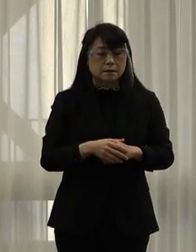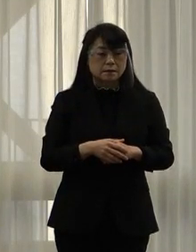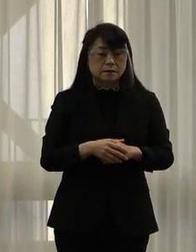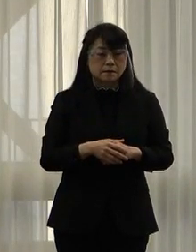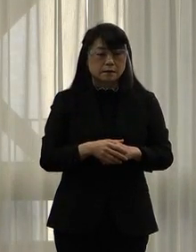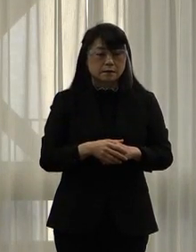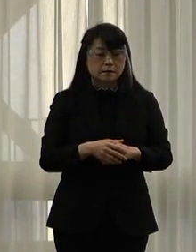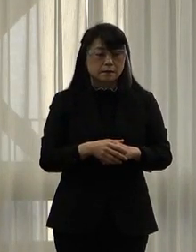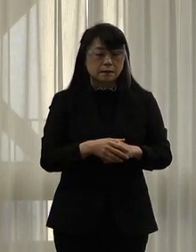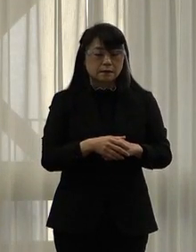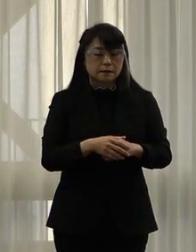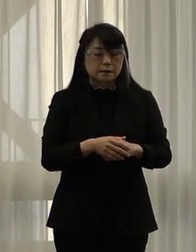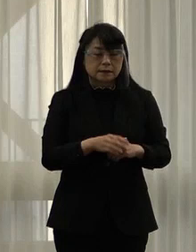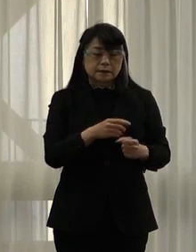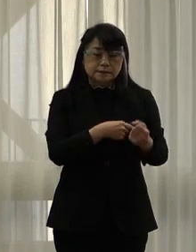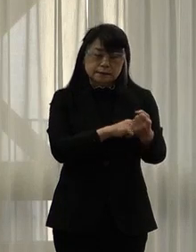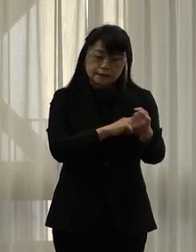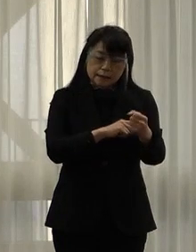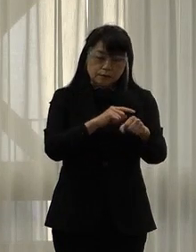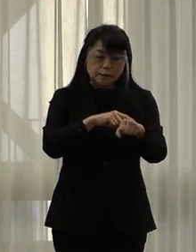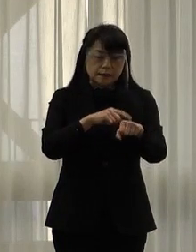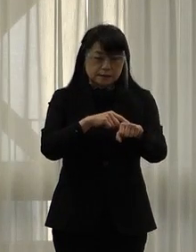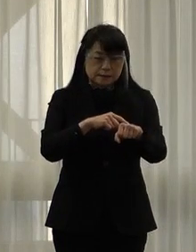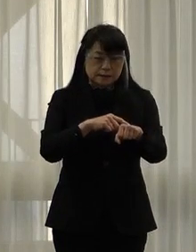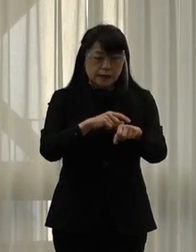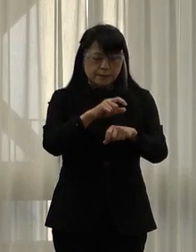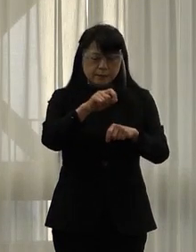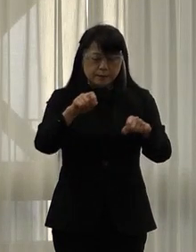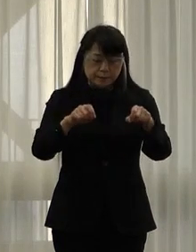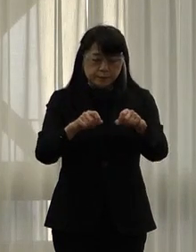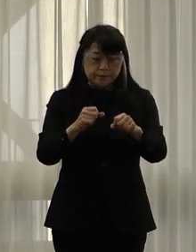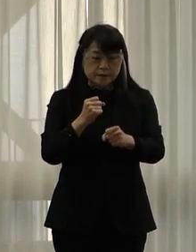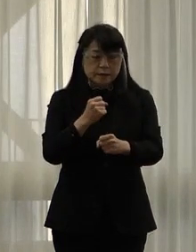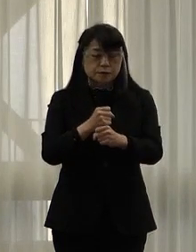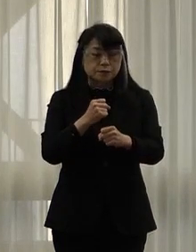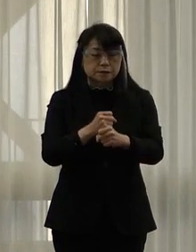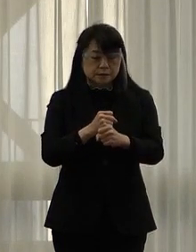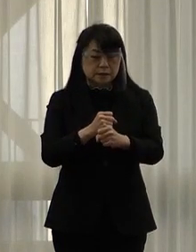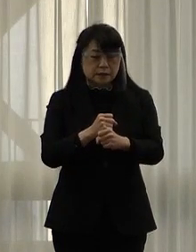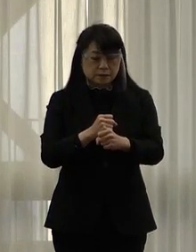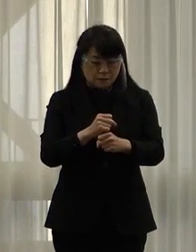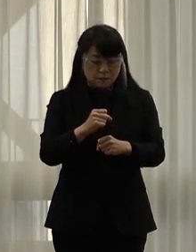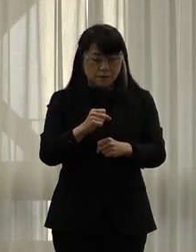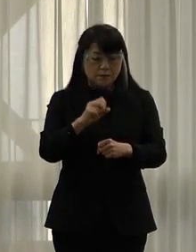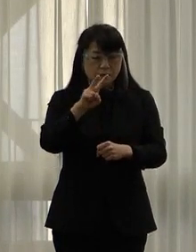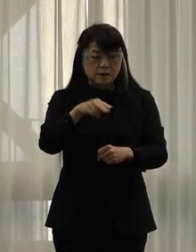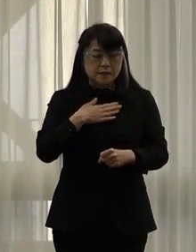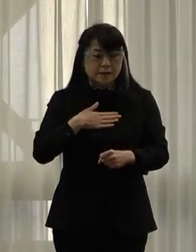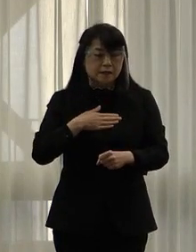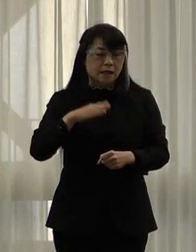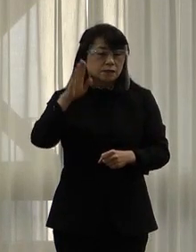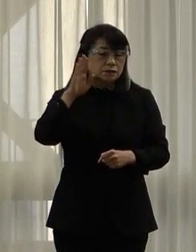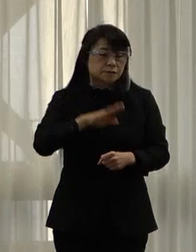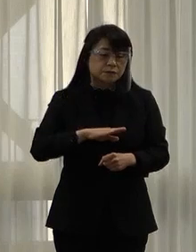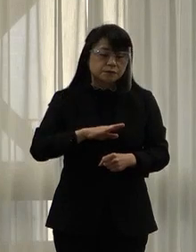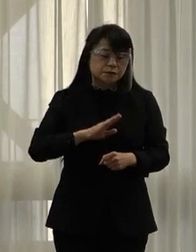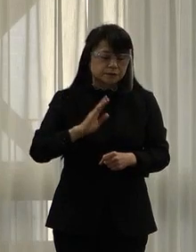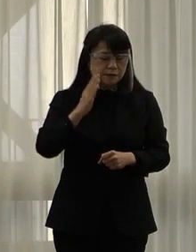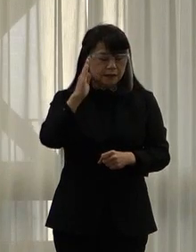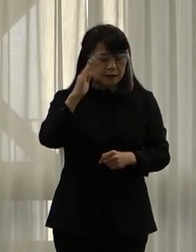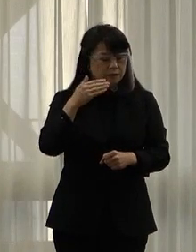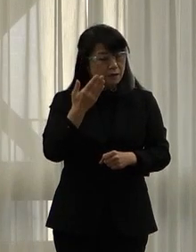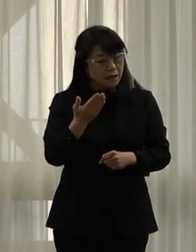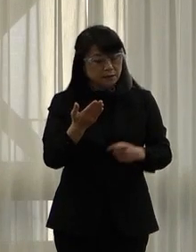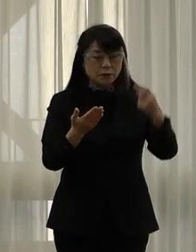マンパワー時間もかけて作り上げたものをなかなかすぐにご理解はいただきづらいのかなと思っています。そして、そういう意味では